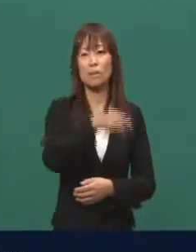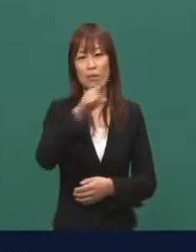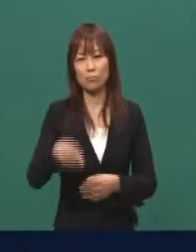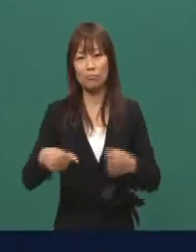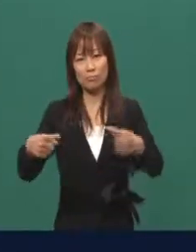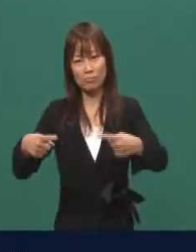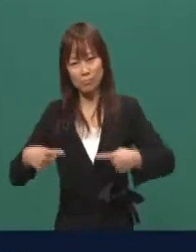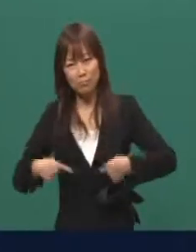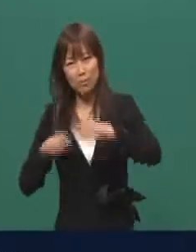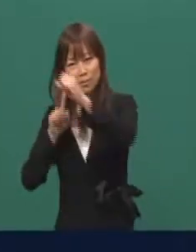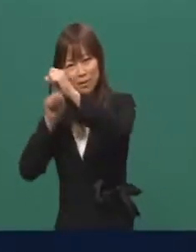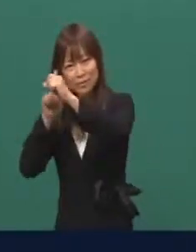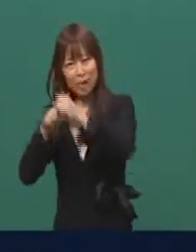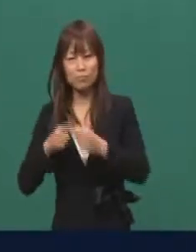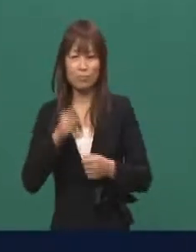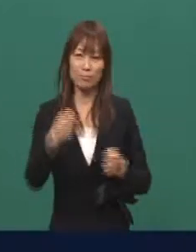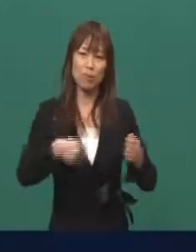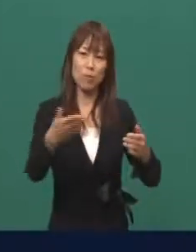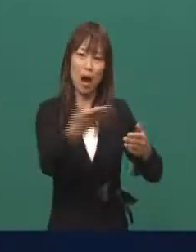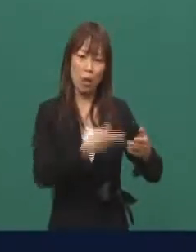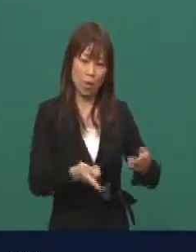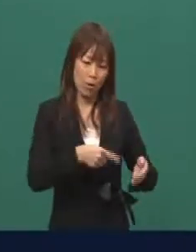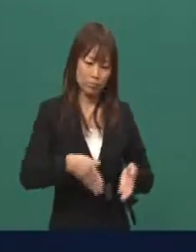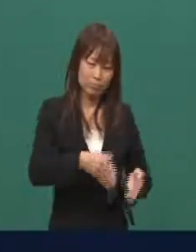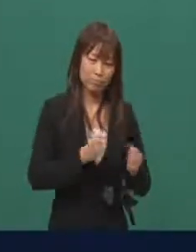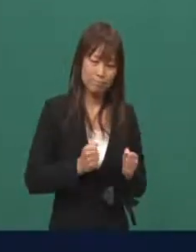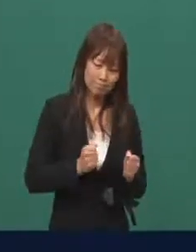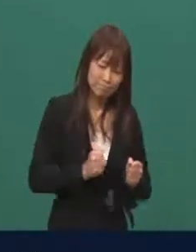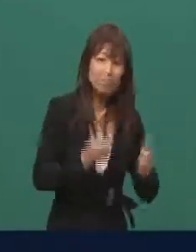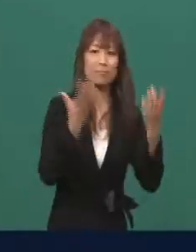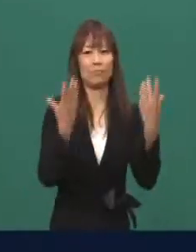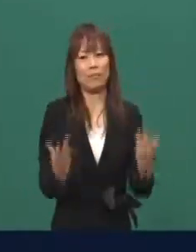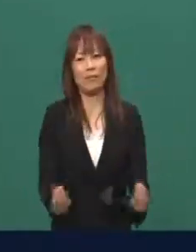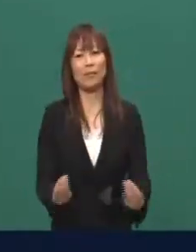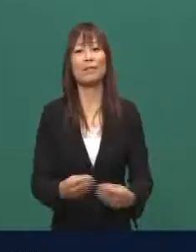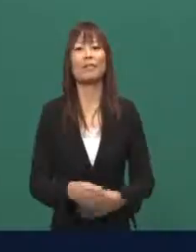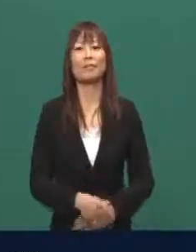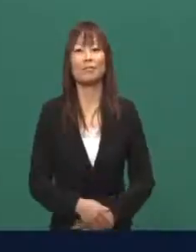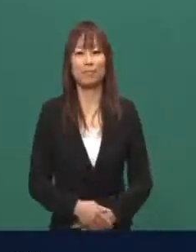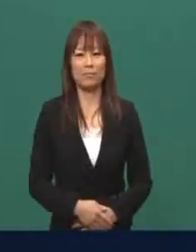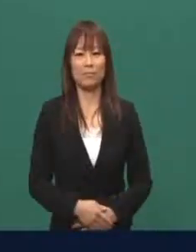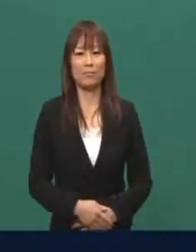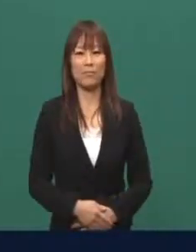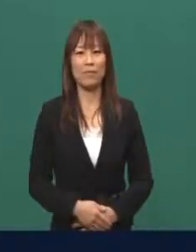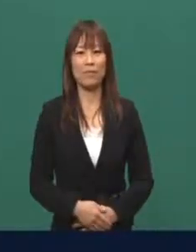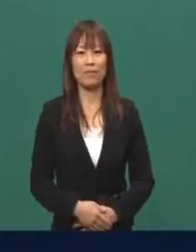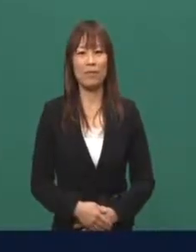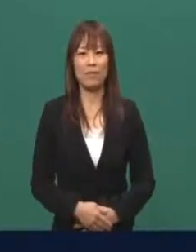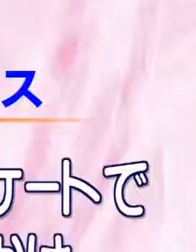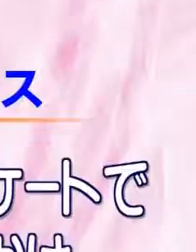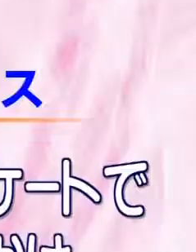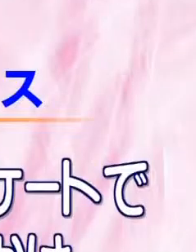がゴールを目指して琵琶湖岸を駆け抜けていきました。